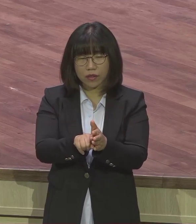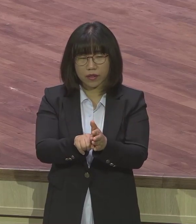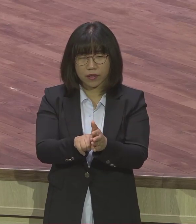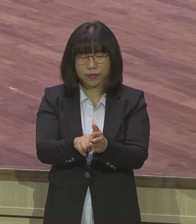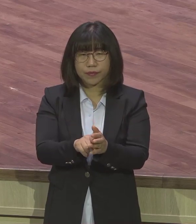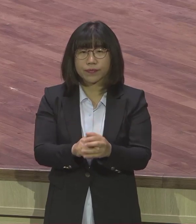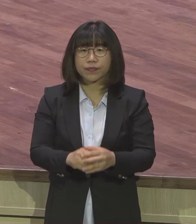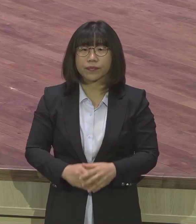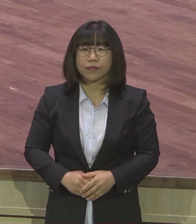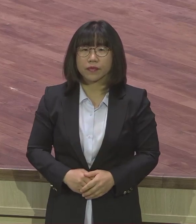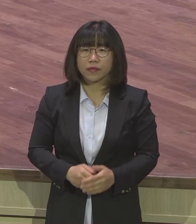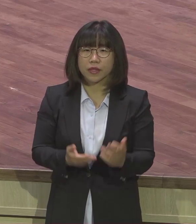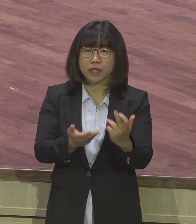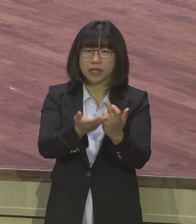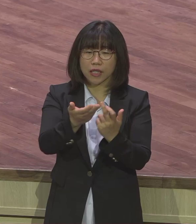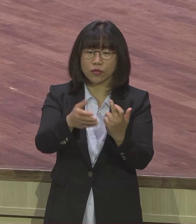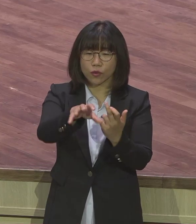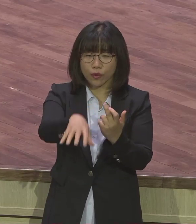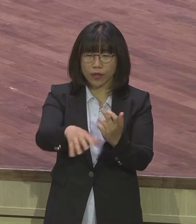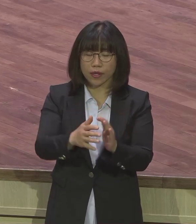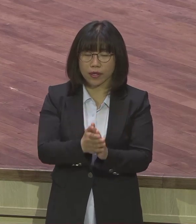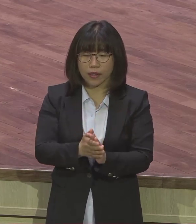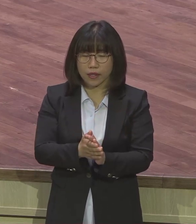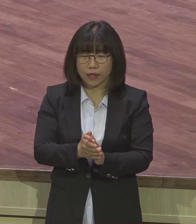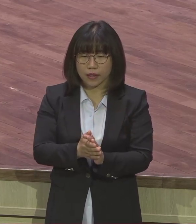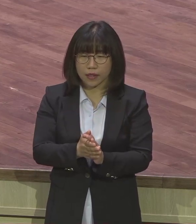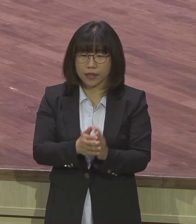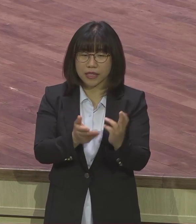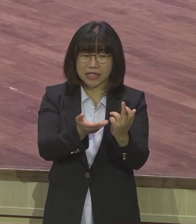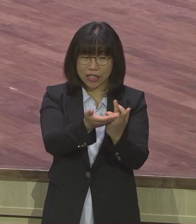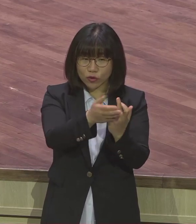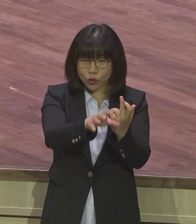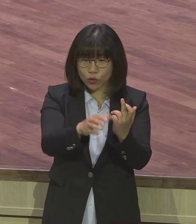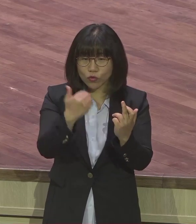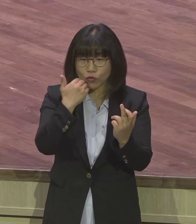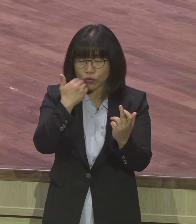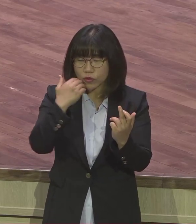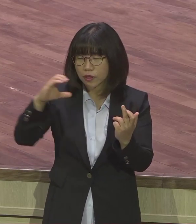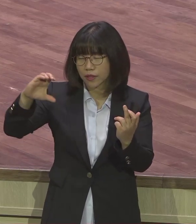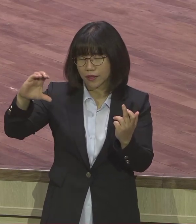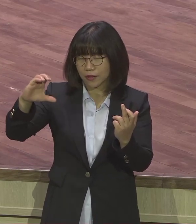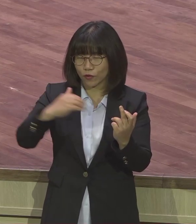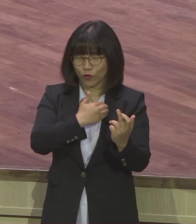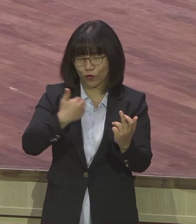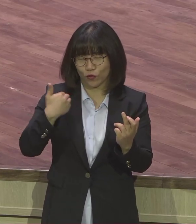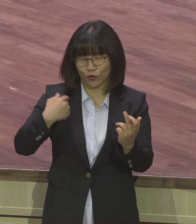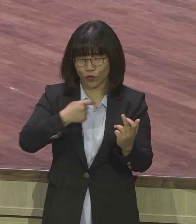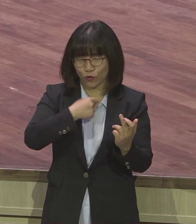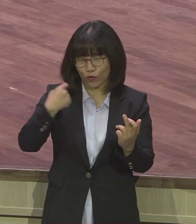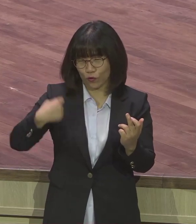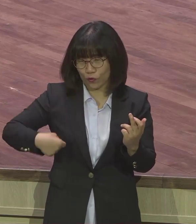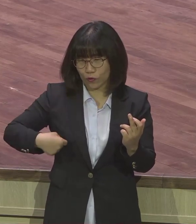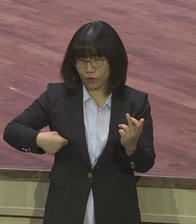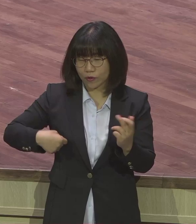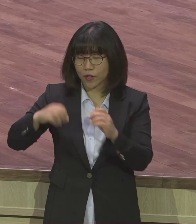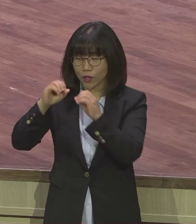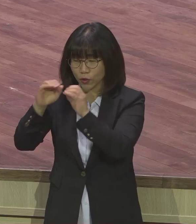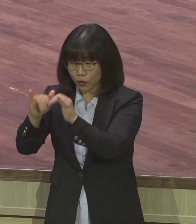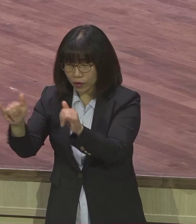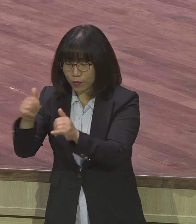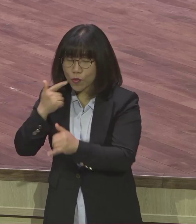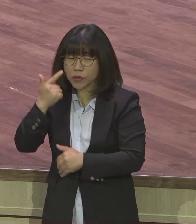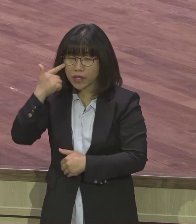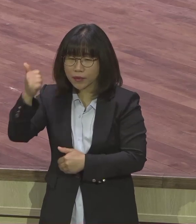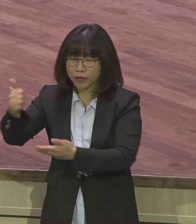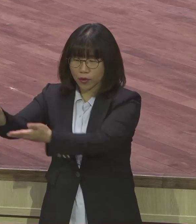지역은 제주도는 시국의 이 목사들, 시국의 전도자들이 와서